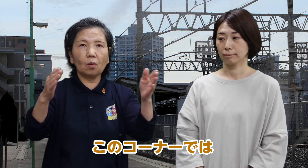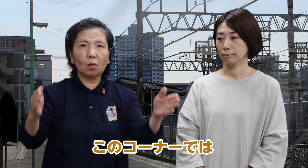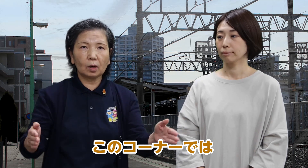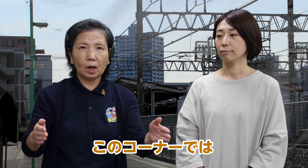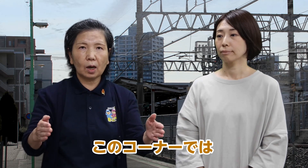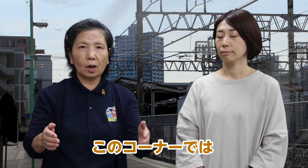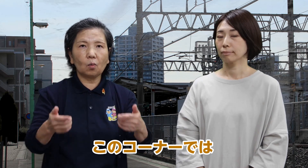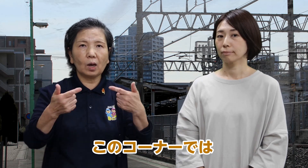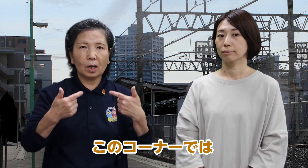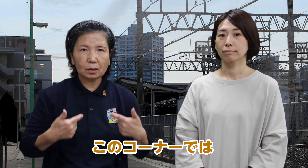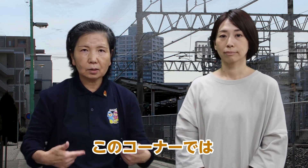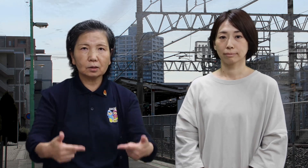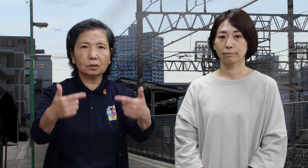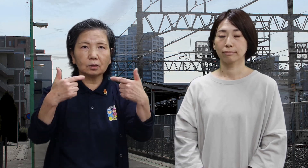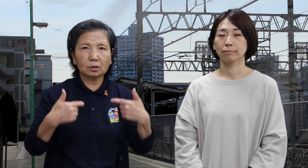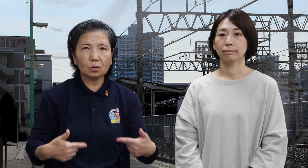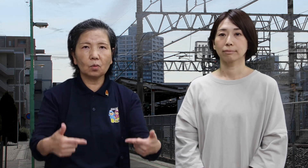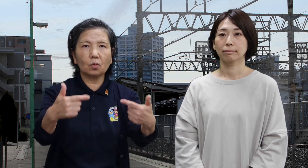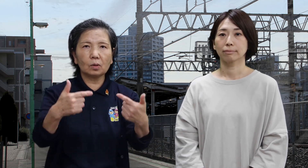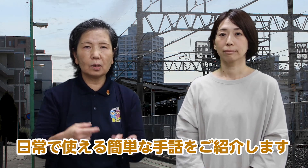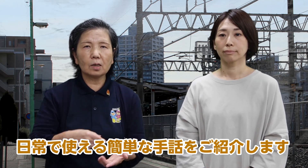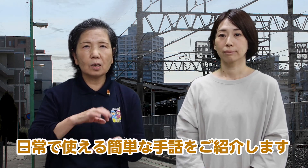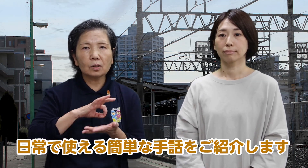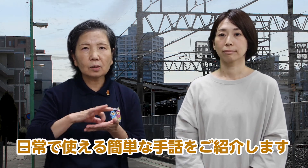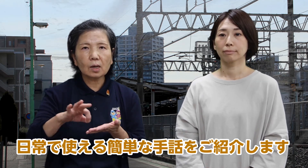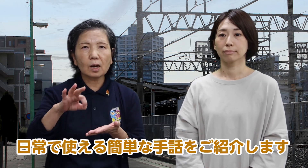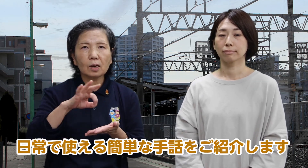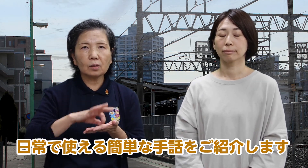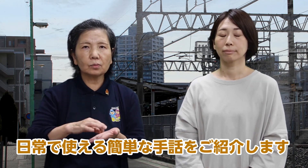このコーナーでは日常で使える